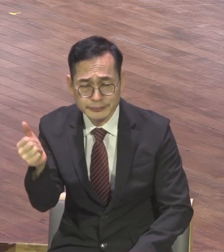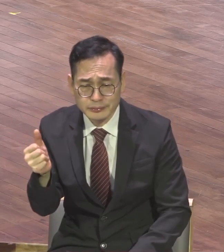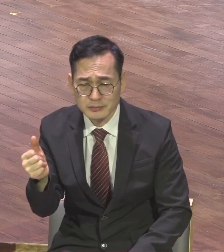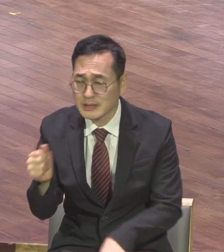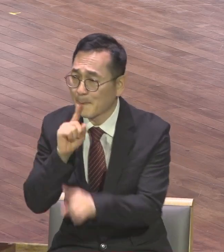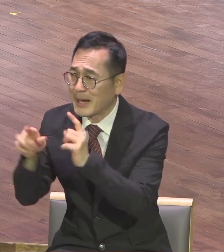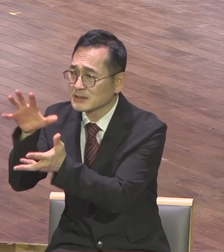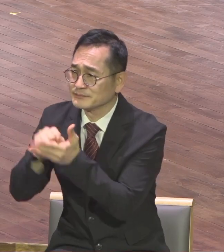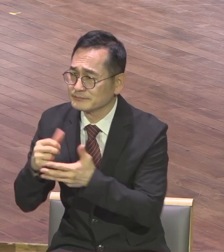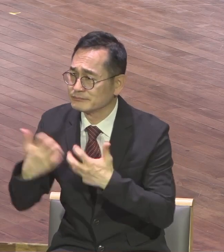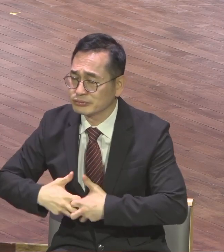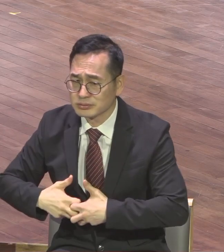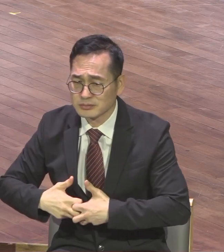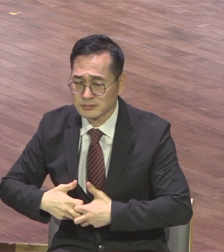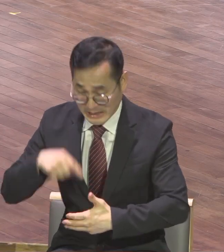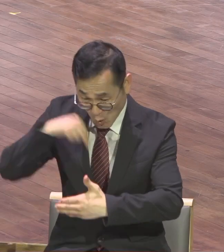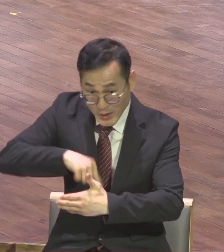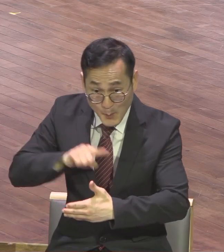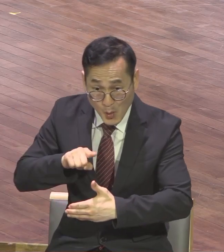순살인데.